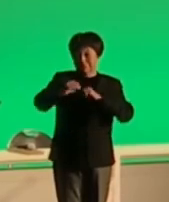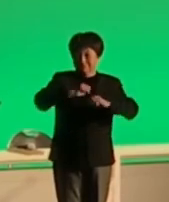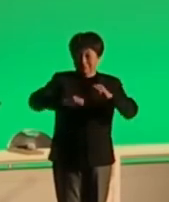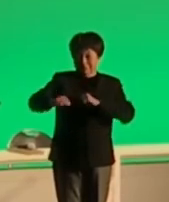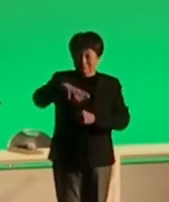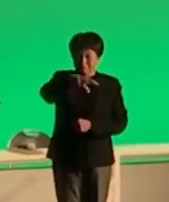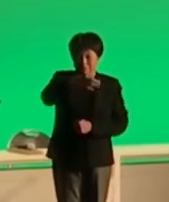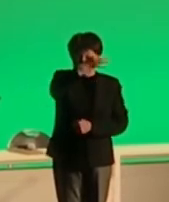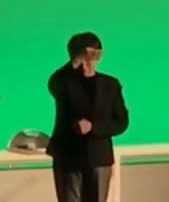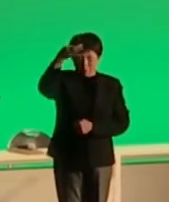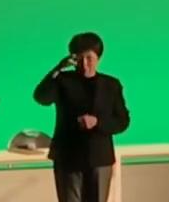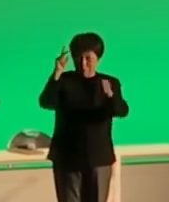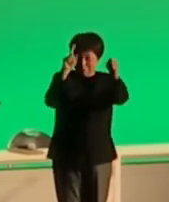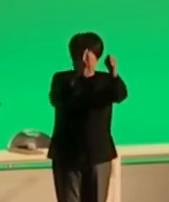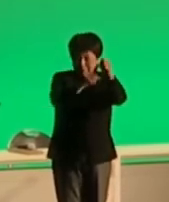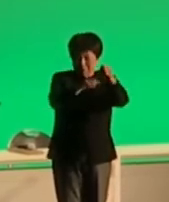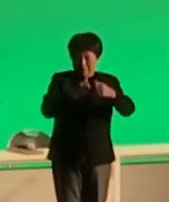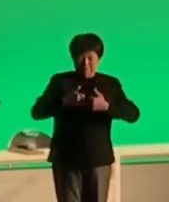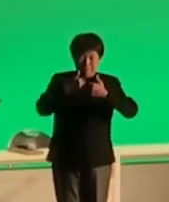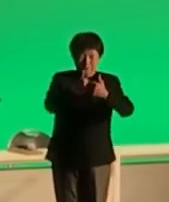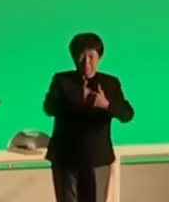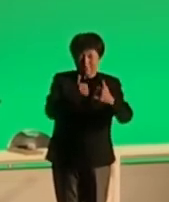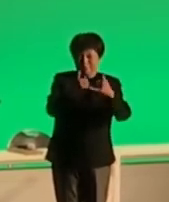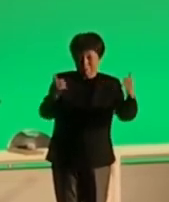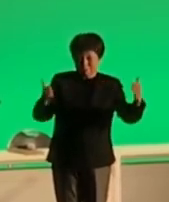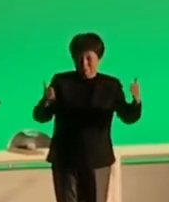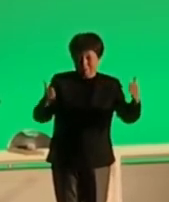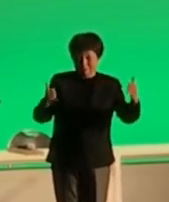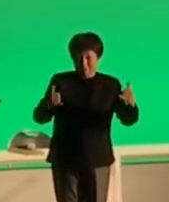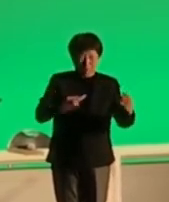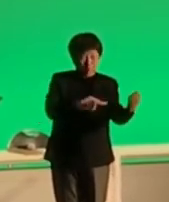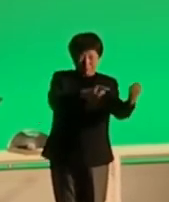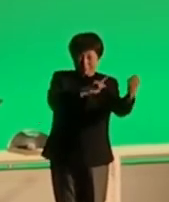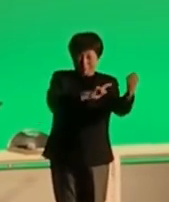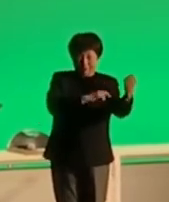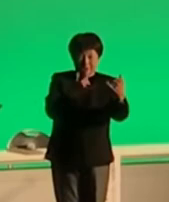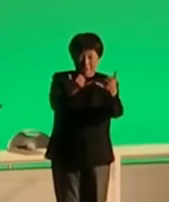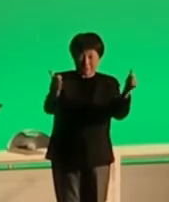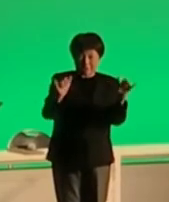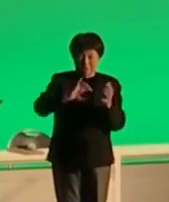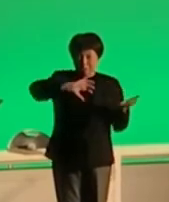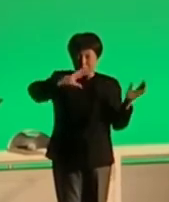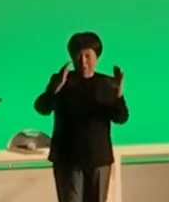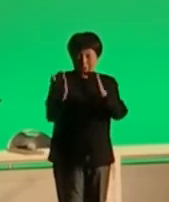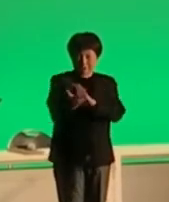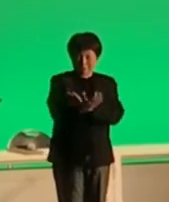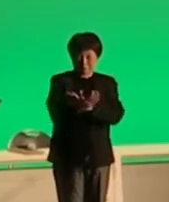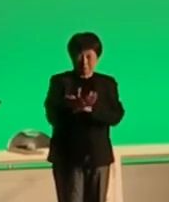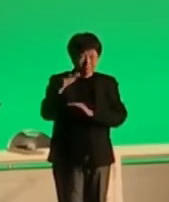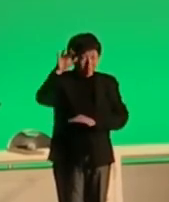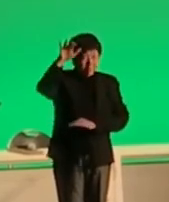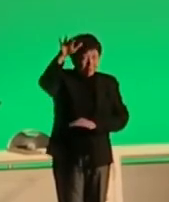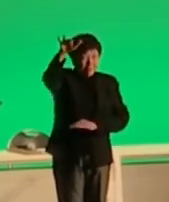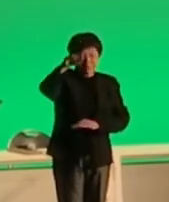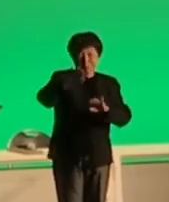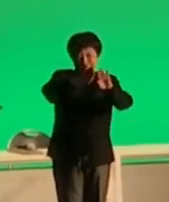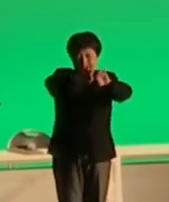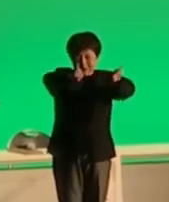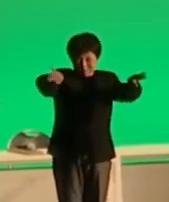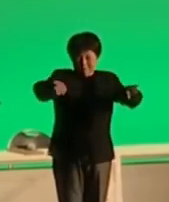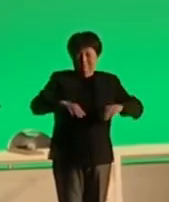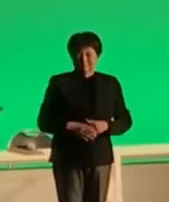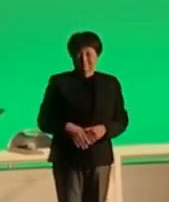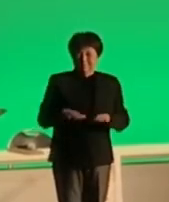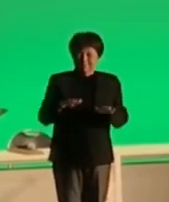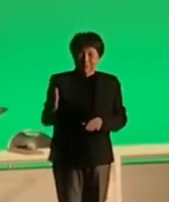町神戸を目指して挑戦する女性、チャレンジドの力が社会を変える、未来を切り開く、これ